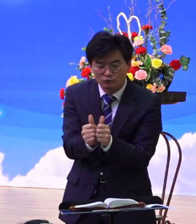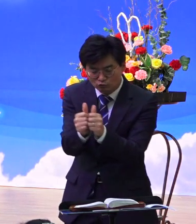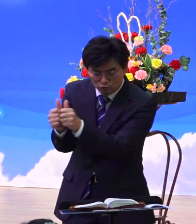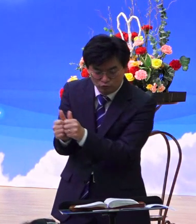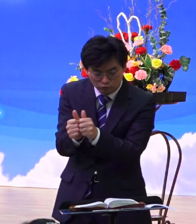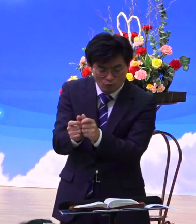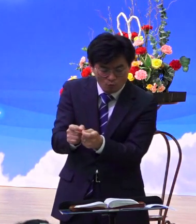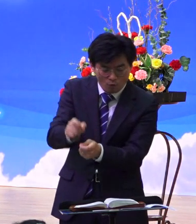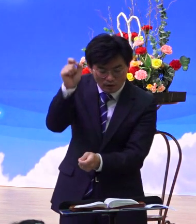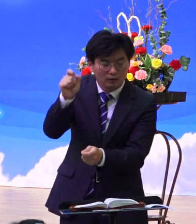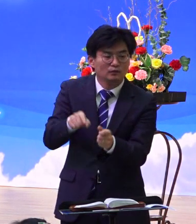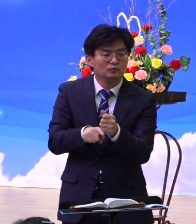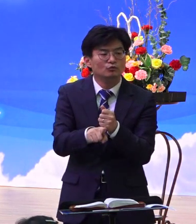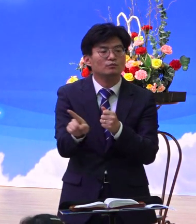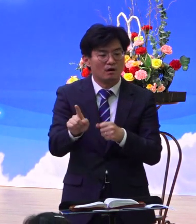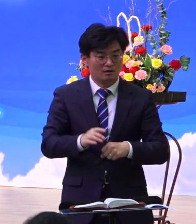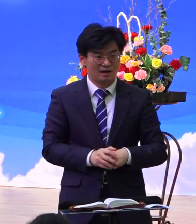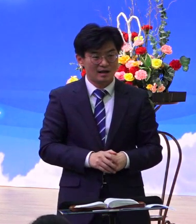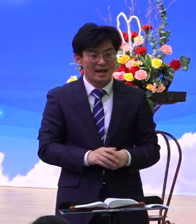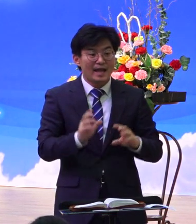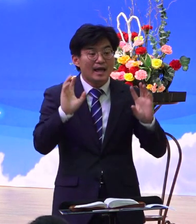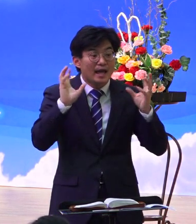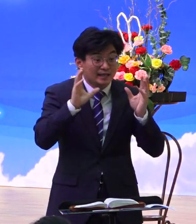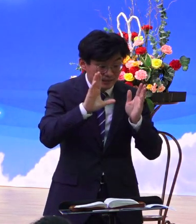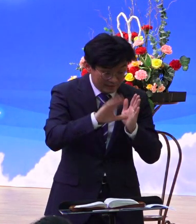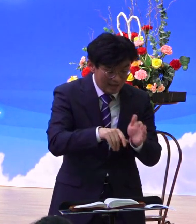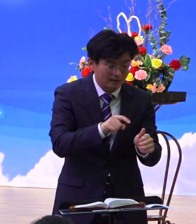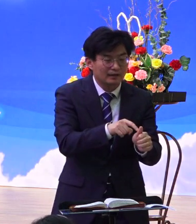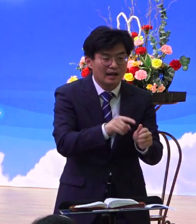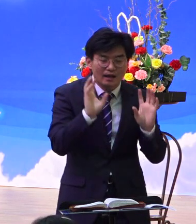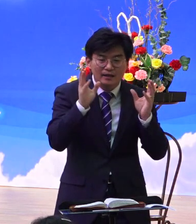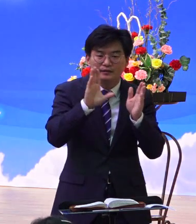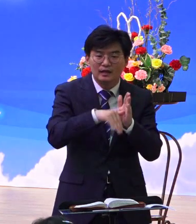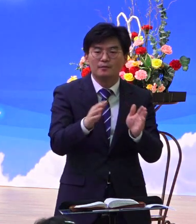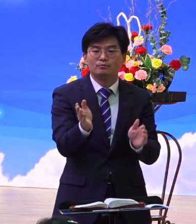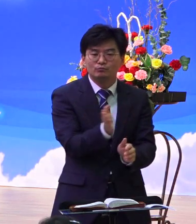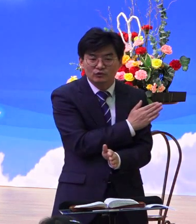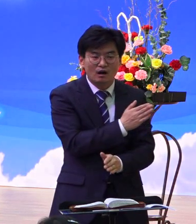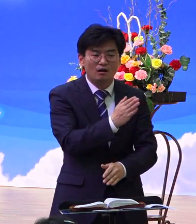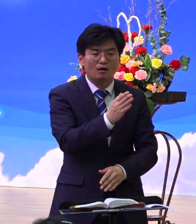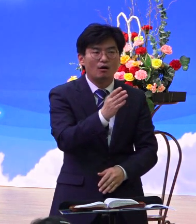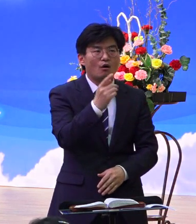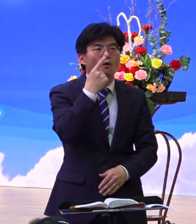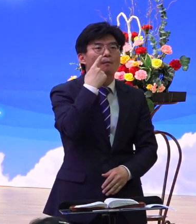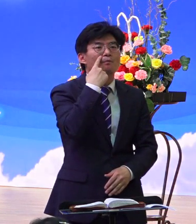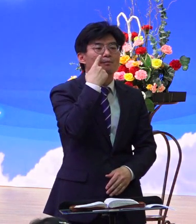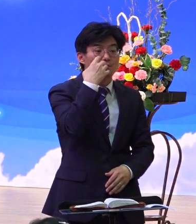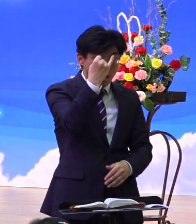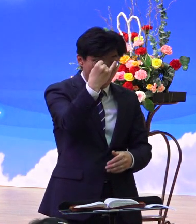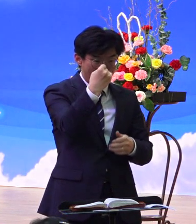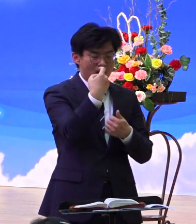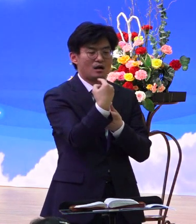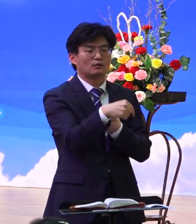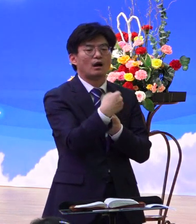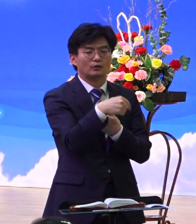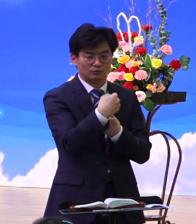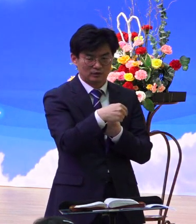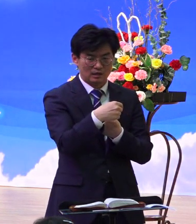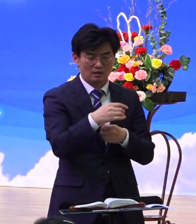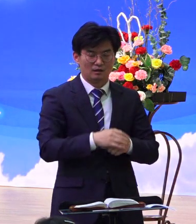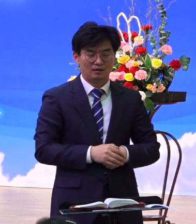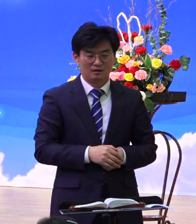어머니 유니게에게서부터 배운 믿음, 바울에게서부터 배운 신앙, 그리고 그는